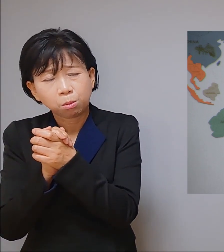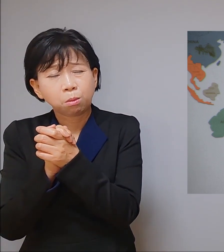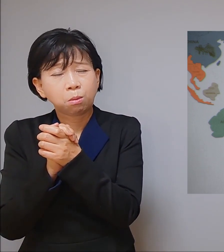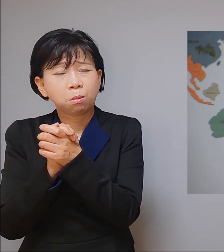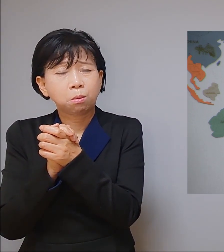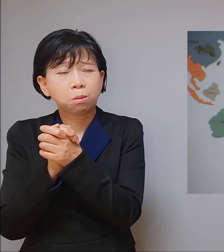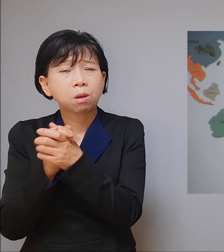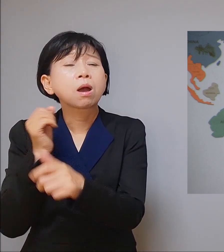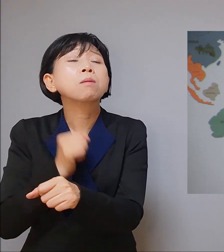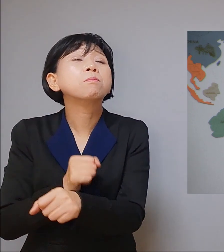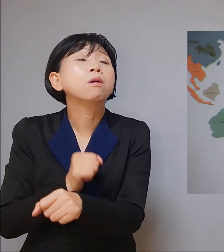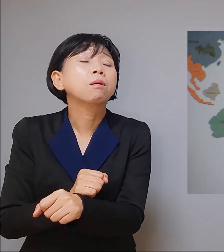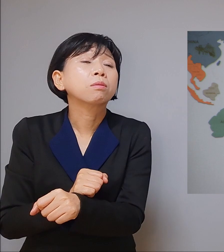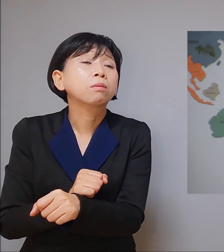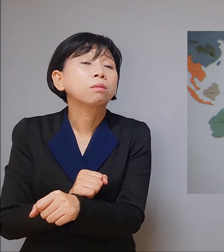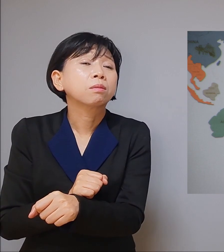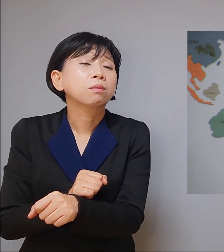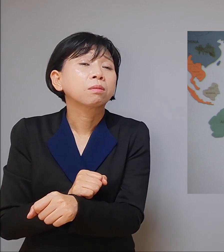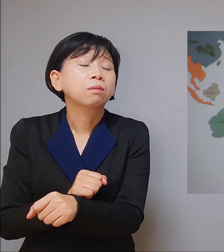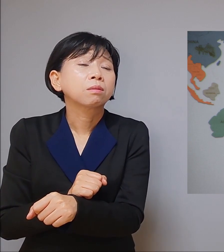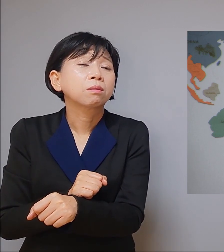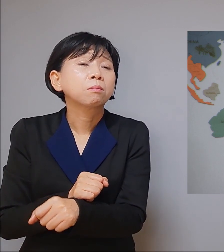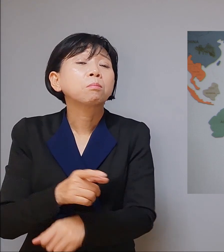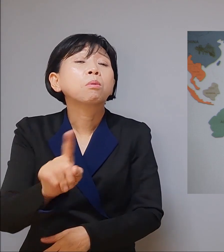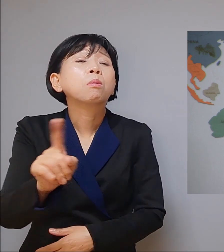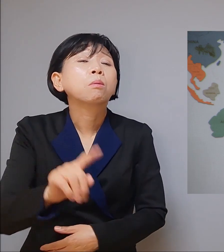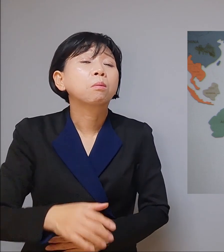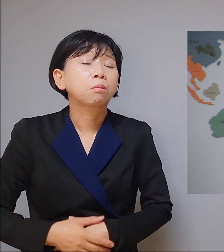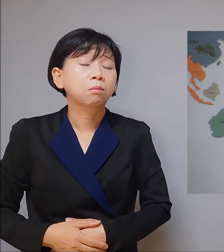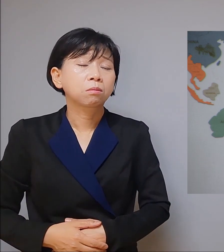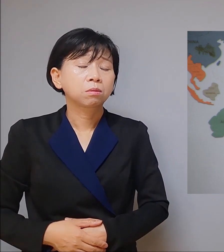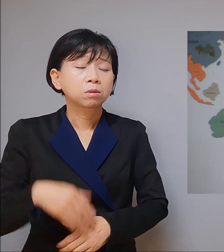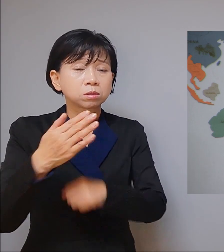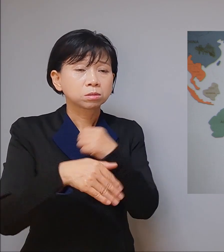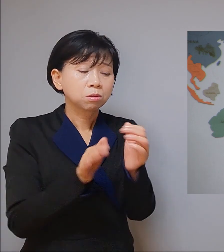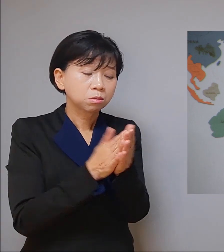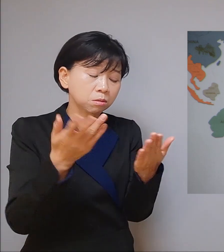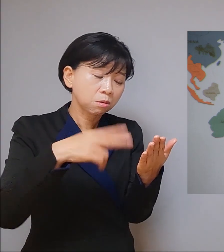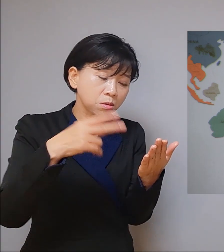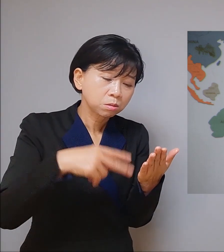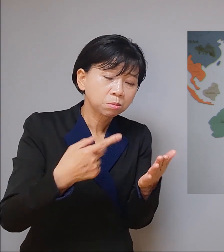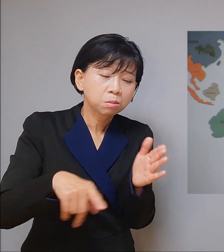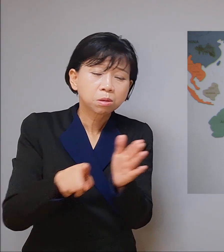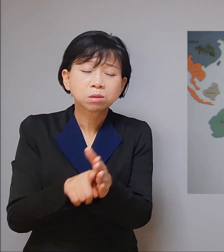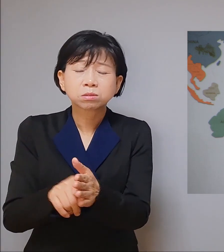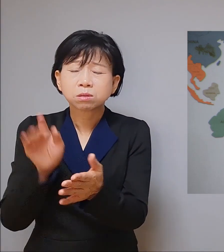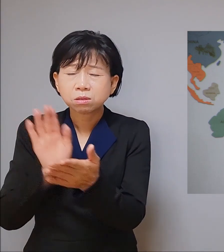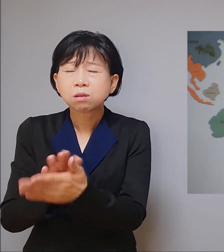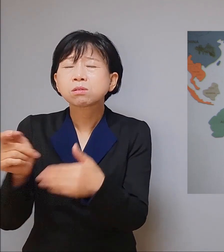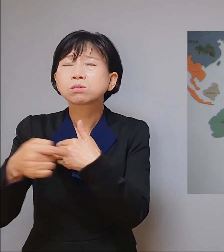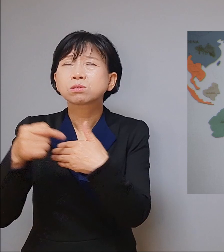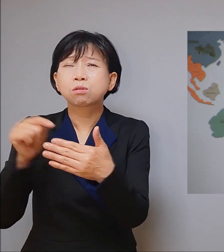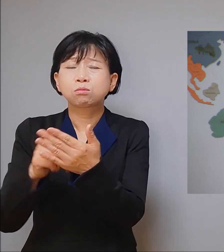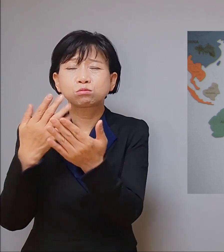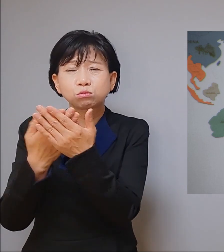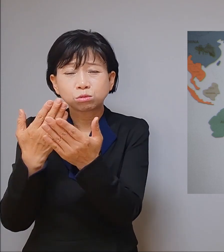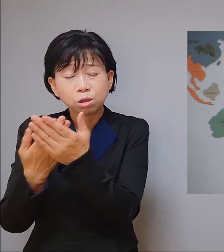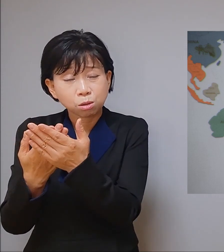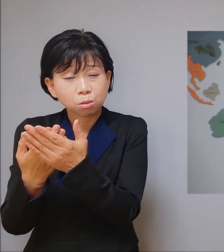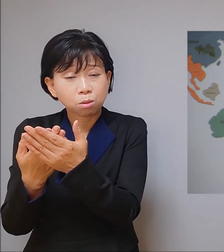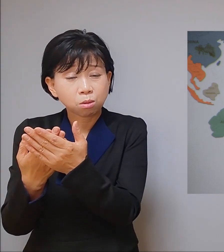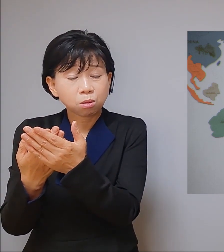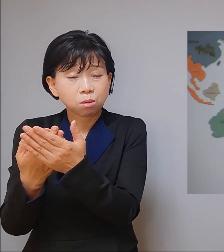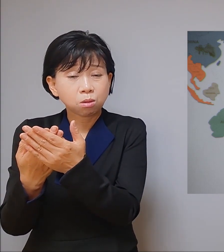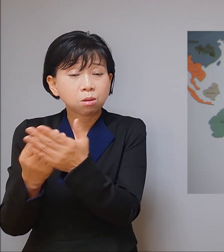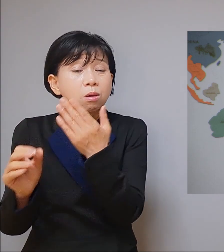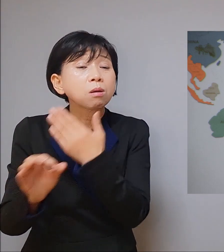해보십시오. 틀린 기도입니까? 왜 틀린 기도예요? 성경을 읽도록 열정을 달라고 기도하는데 맞는 기도죠. 그러면 TV를